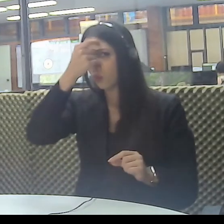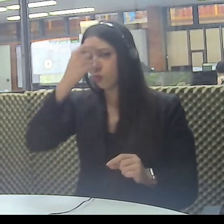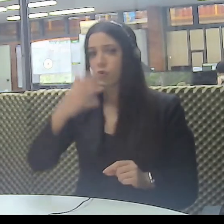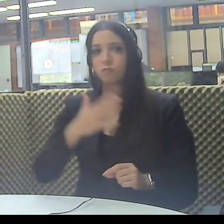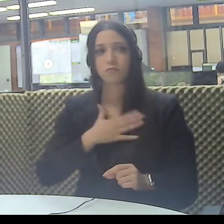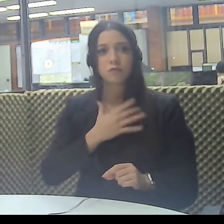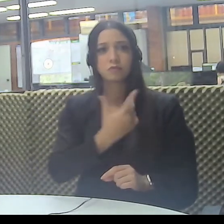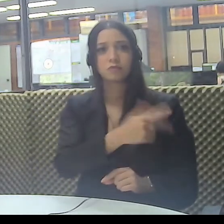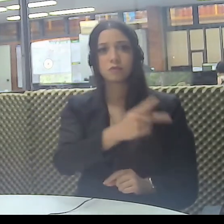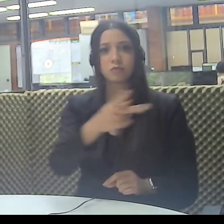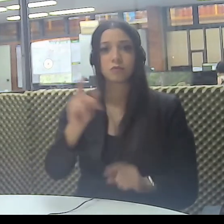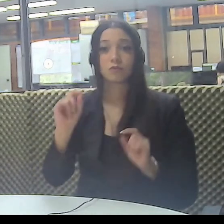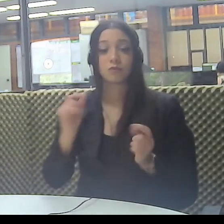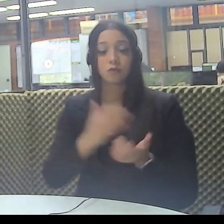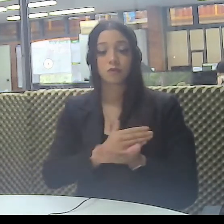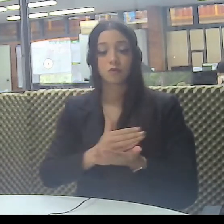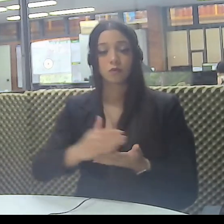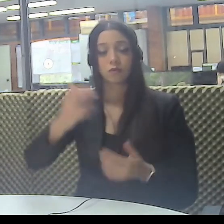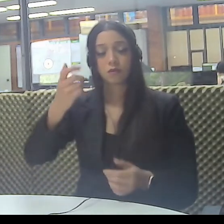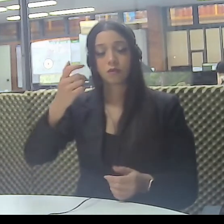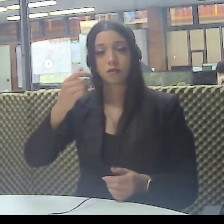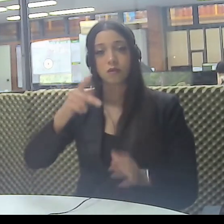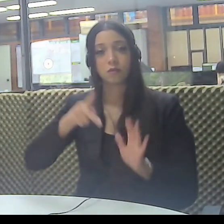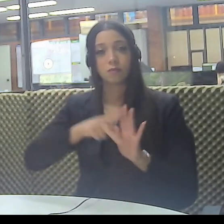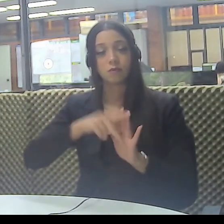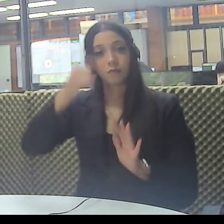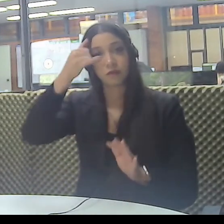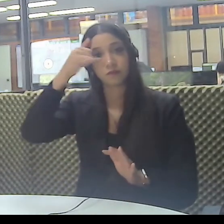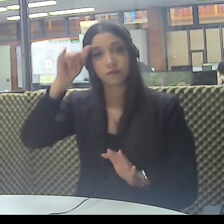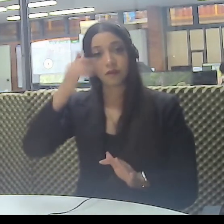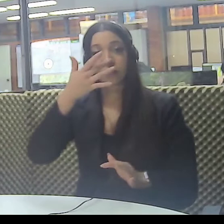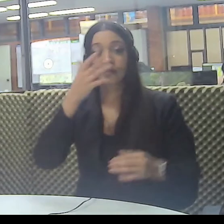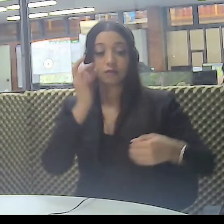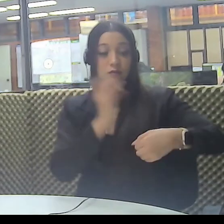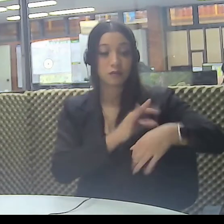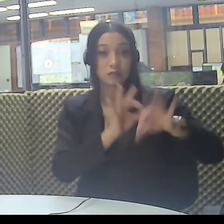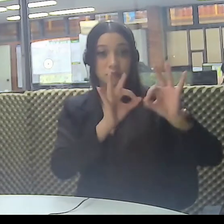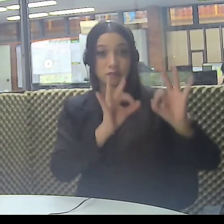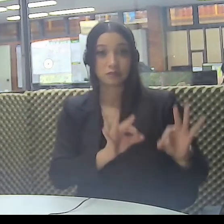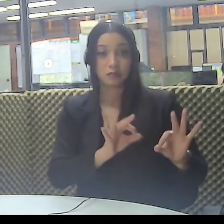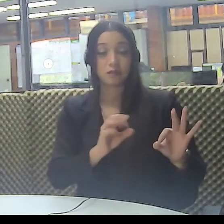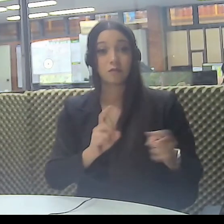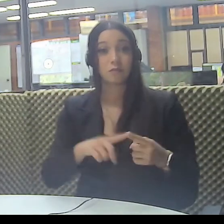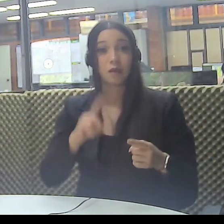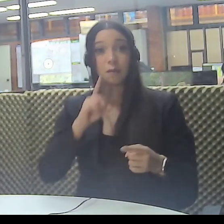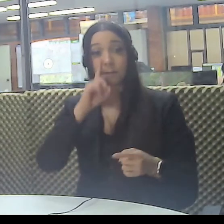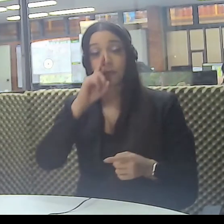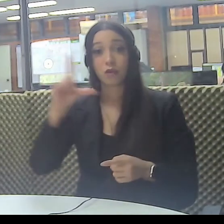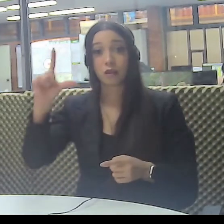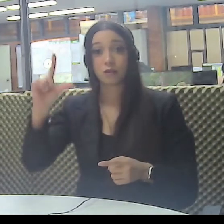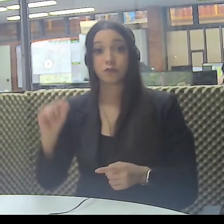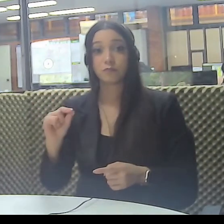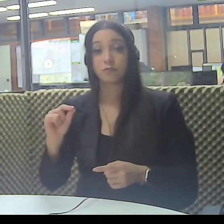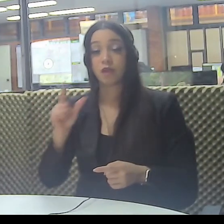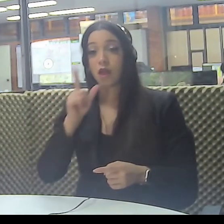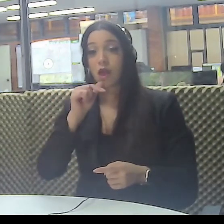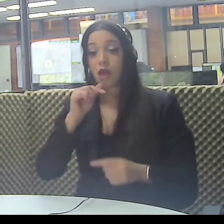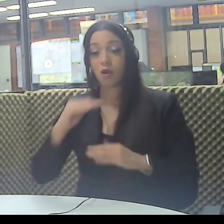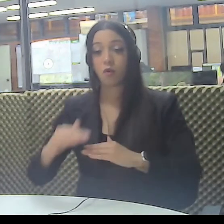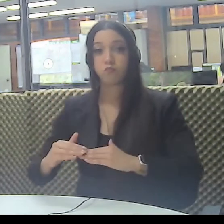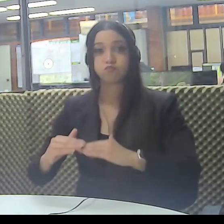dela a prevenção. Então, quanto menos lixo ela descartar de forma irregular, menos risco temos de